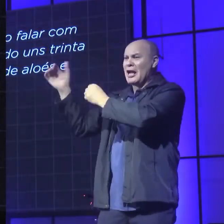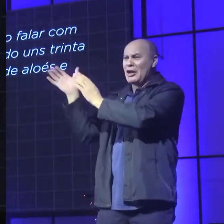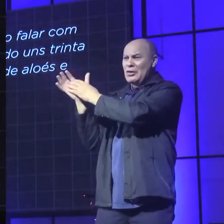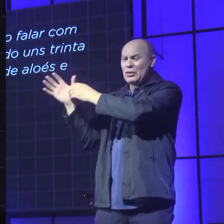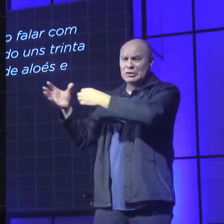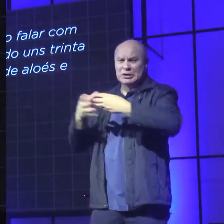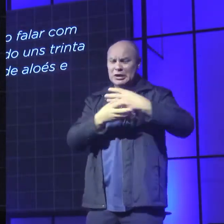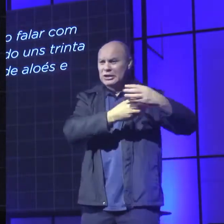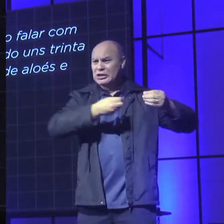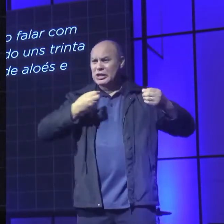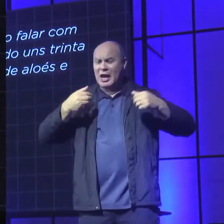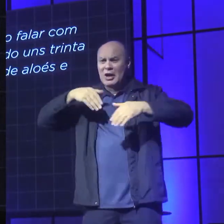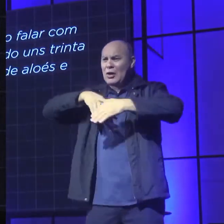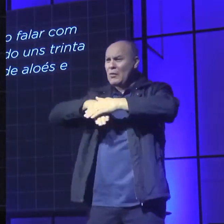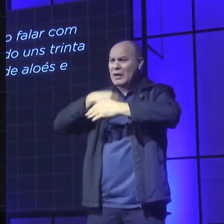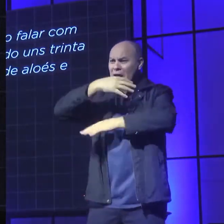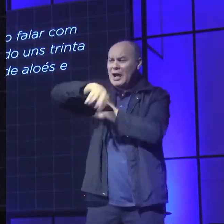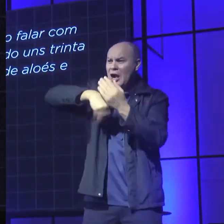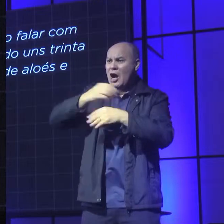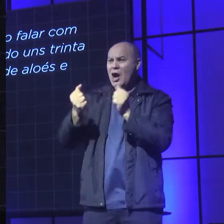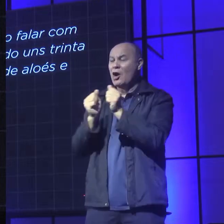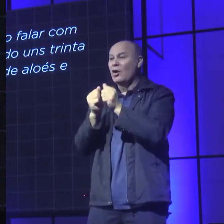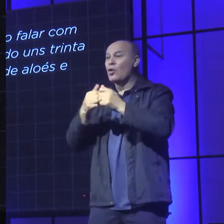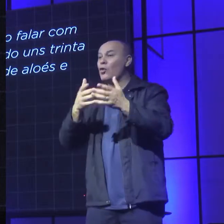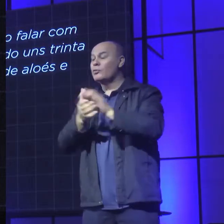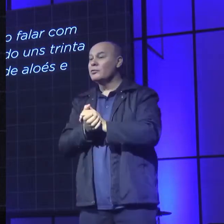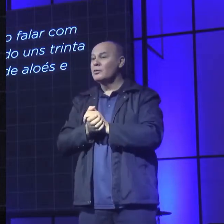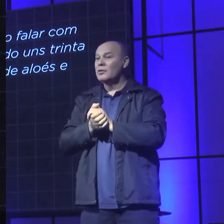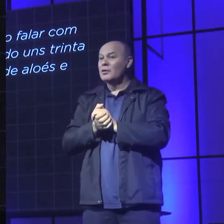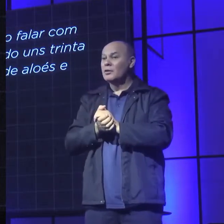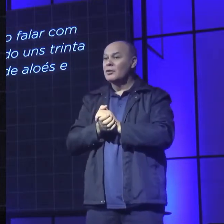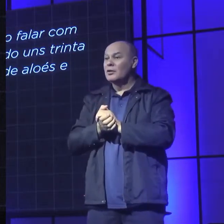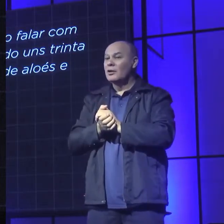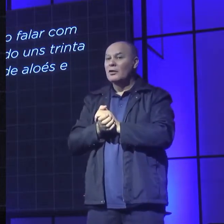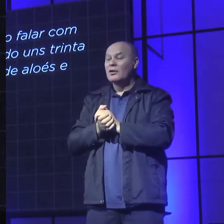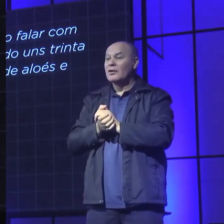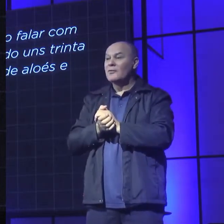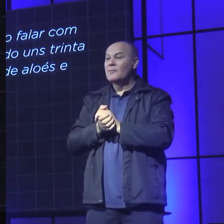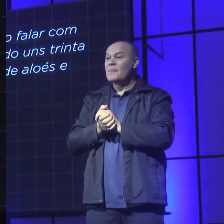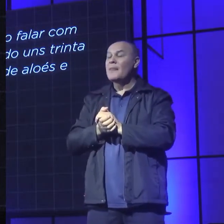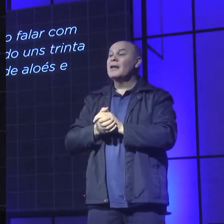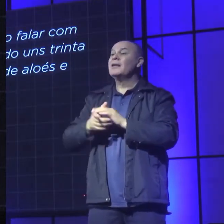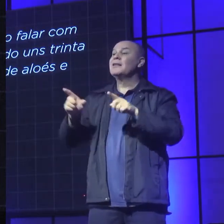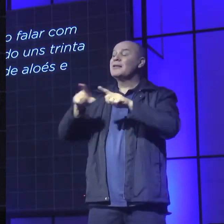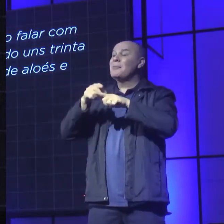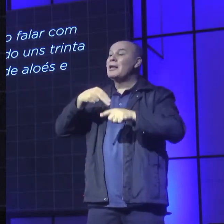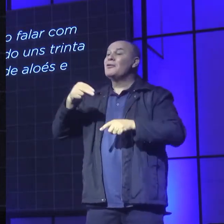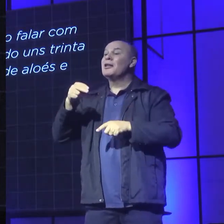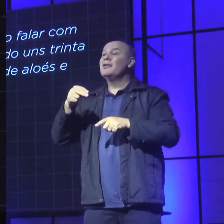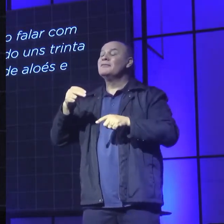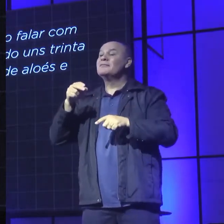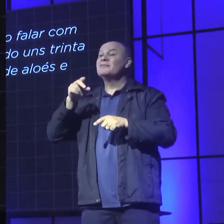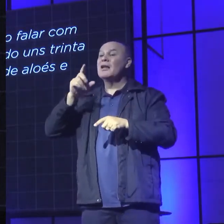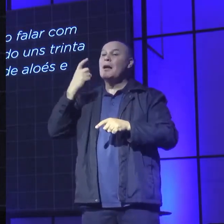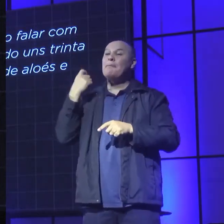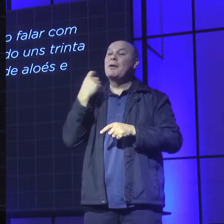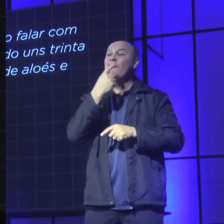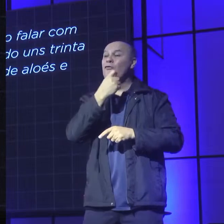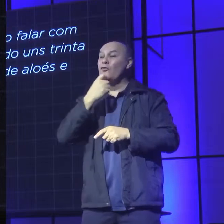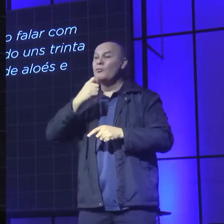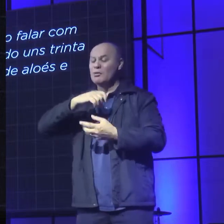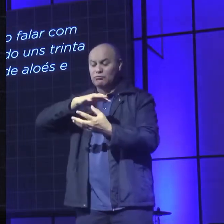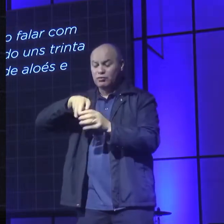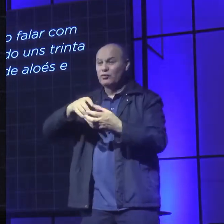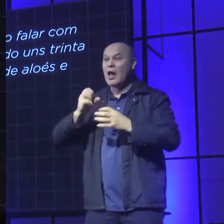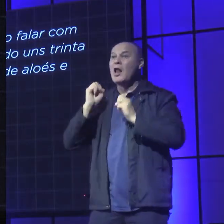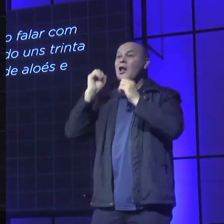aproximadamente 35 quilos. Gente, segundo os entendidos, para um